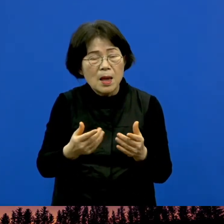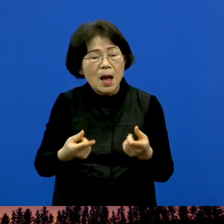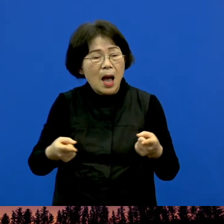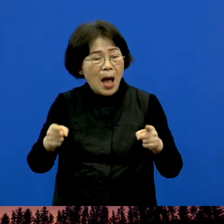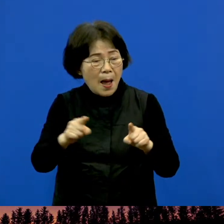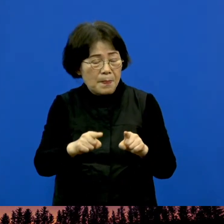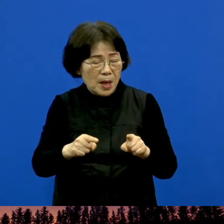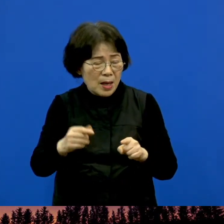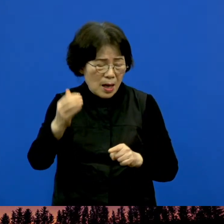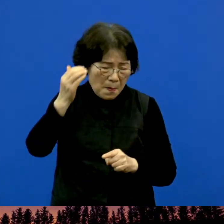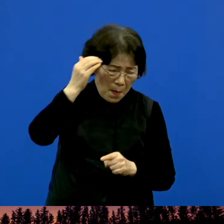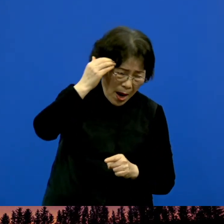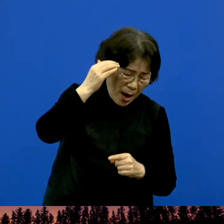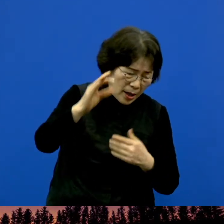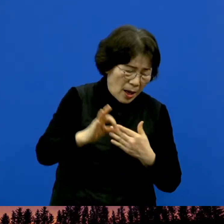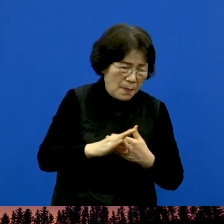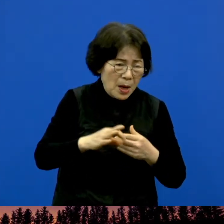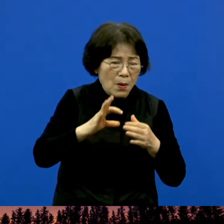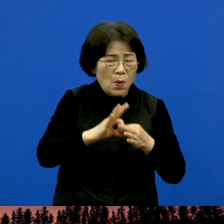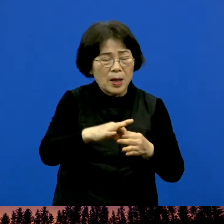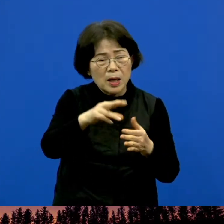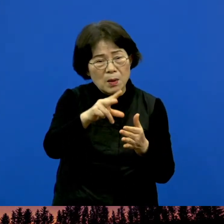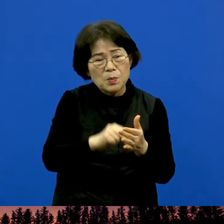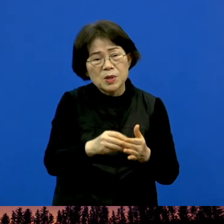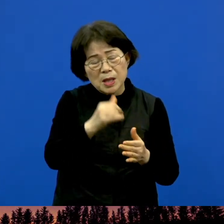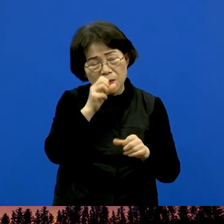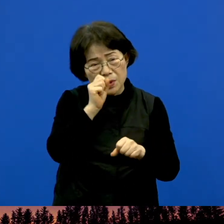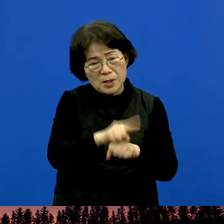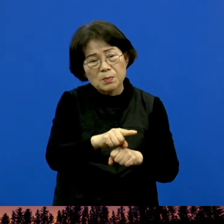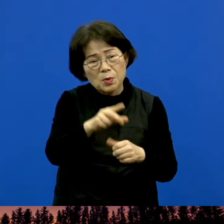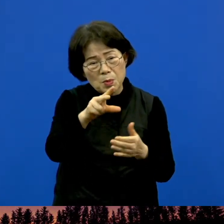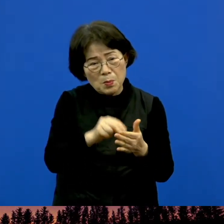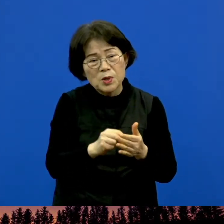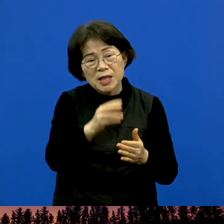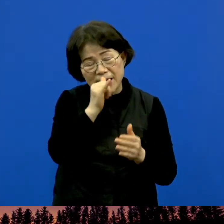하는 어떤 요소는 관계의 문제가 있는 사람, 성품의 문제가 있는 사람.